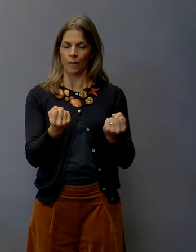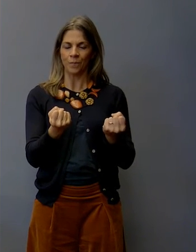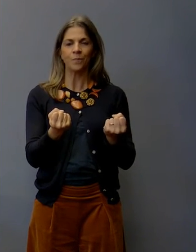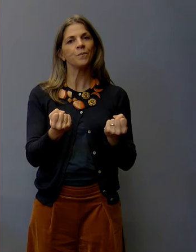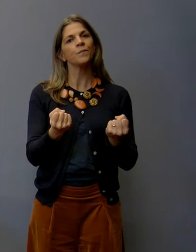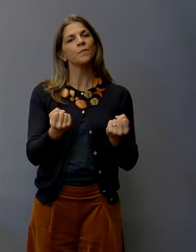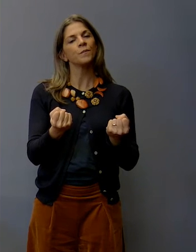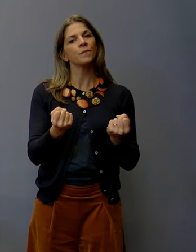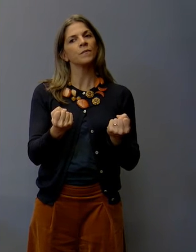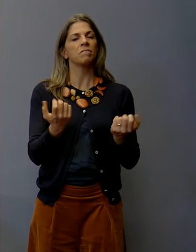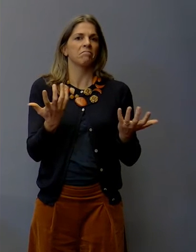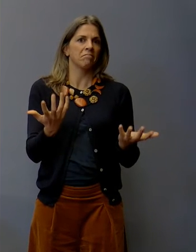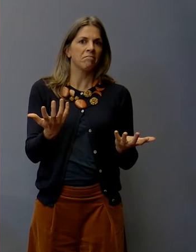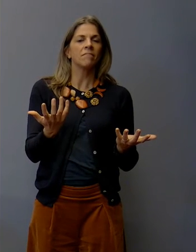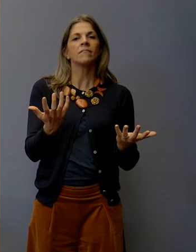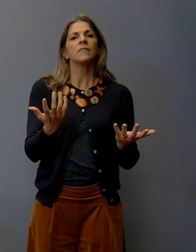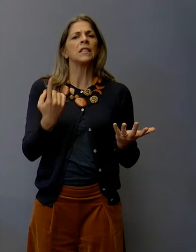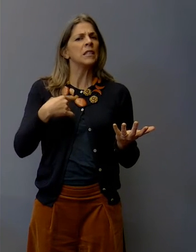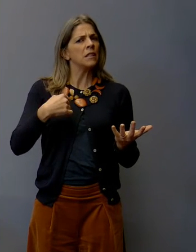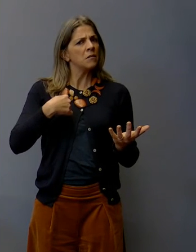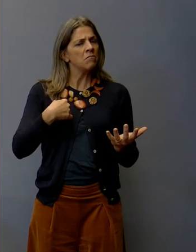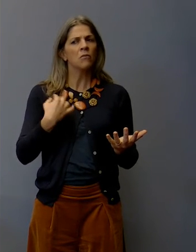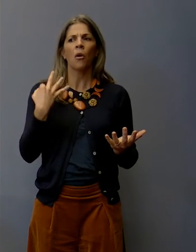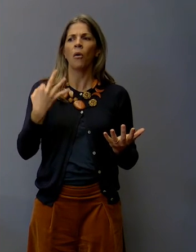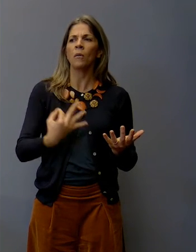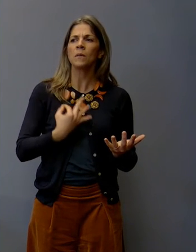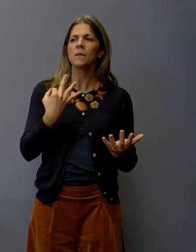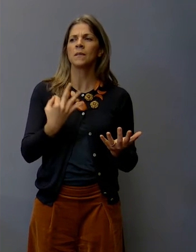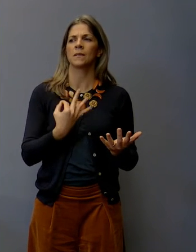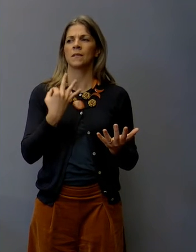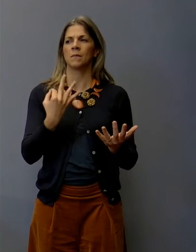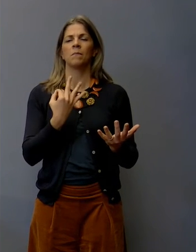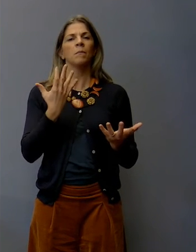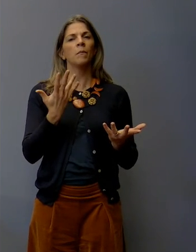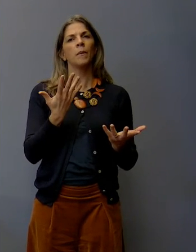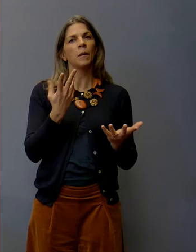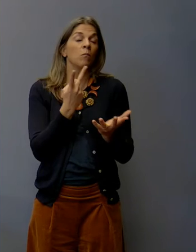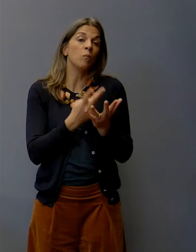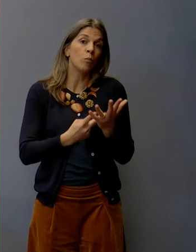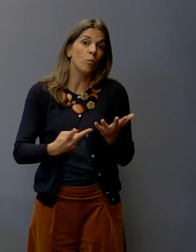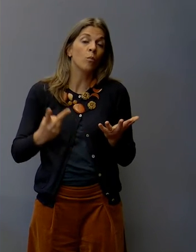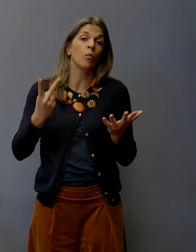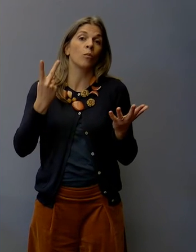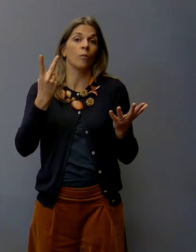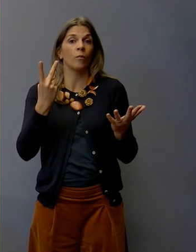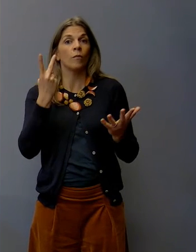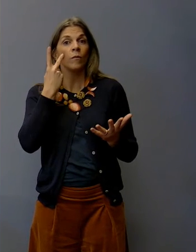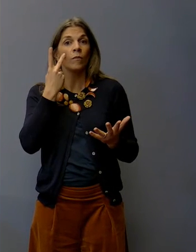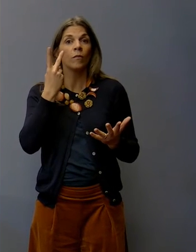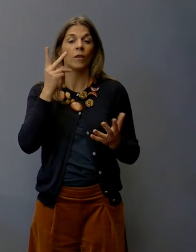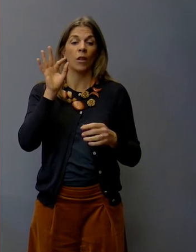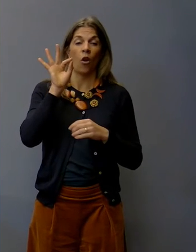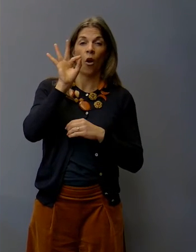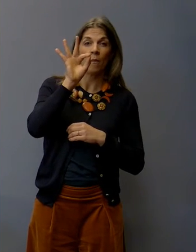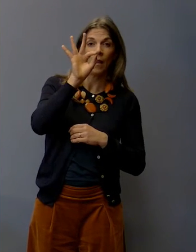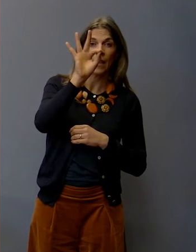ho sempre cercato di promuovere sulla linea delle degli indirizzi del documento